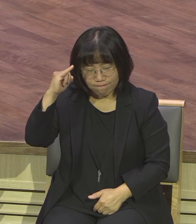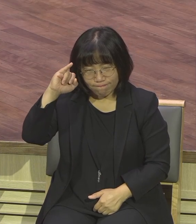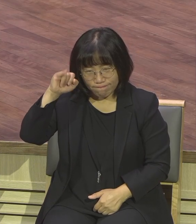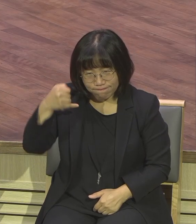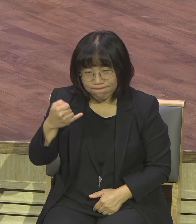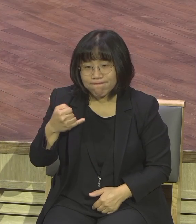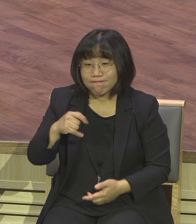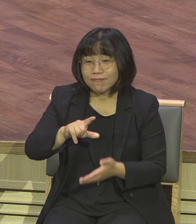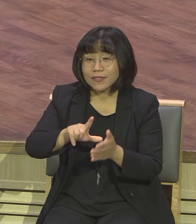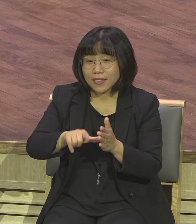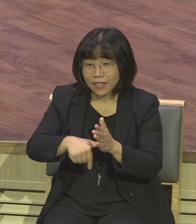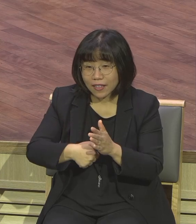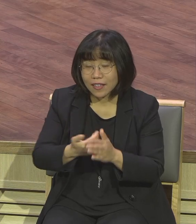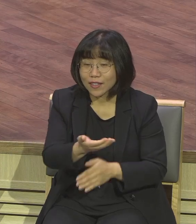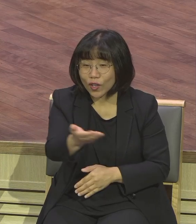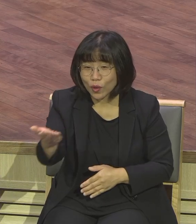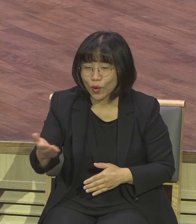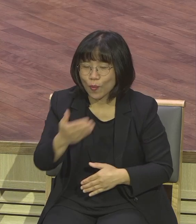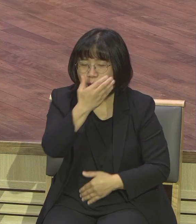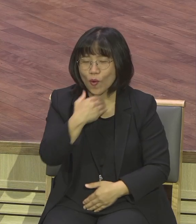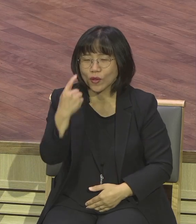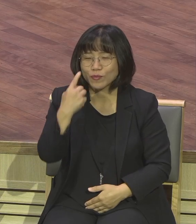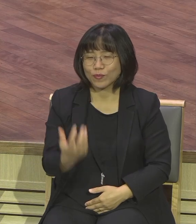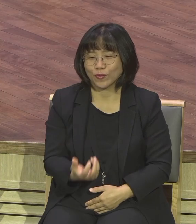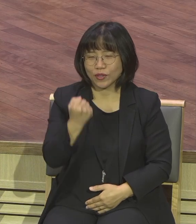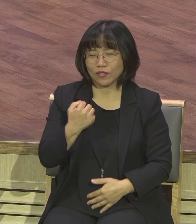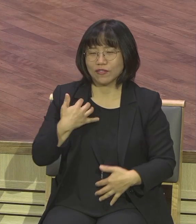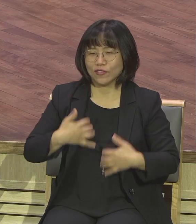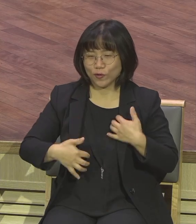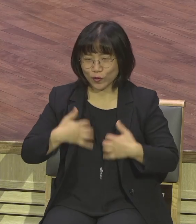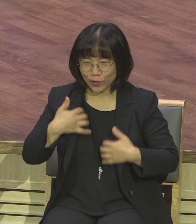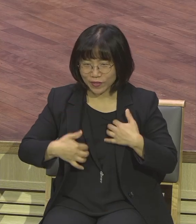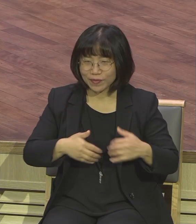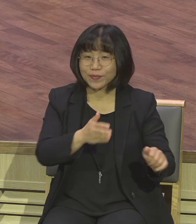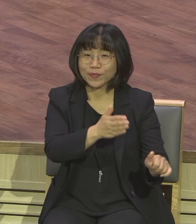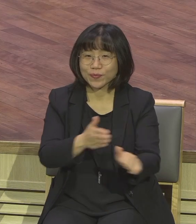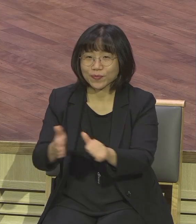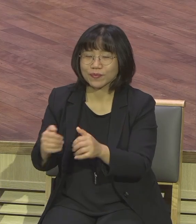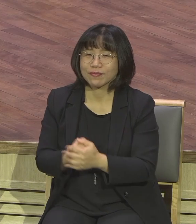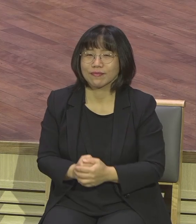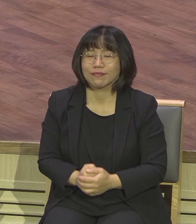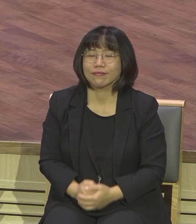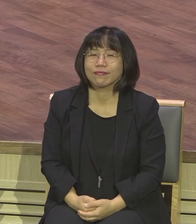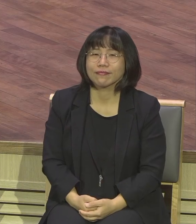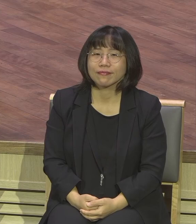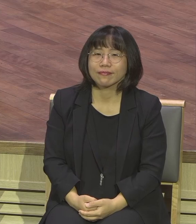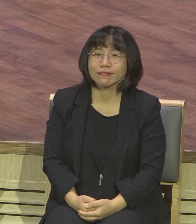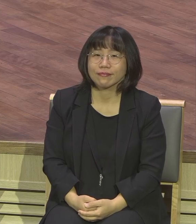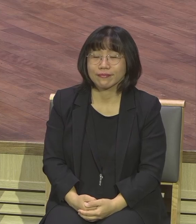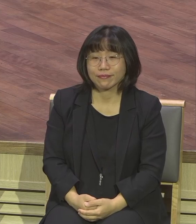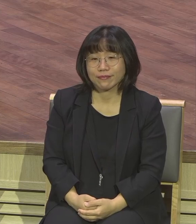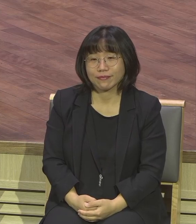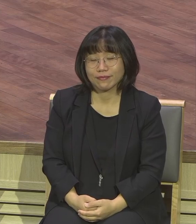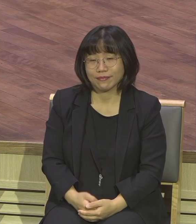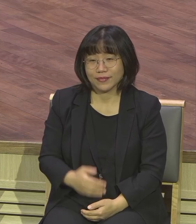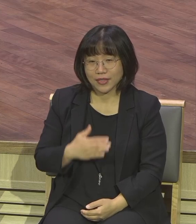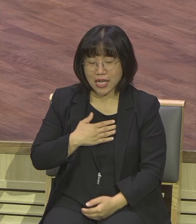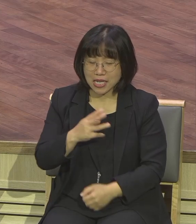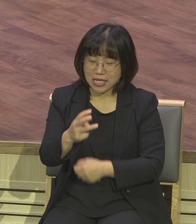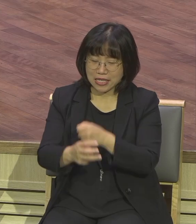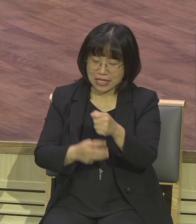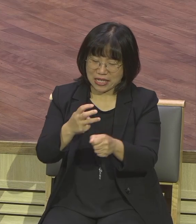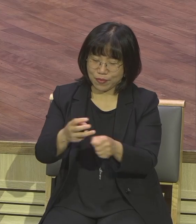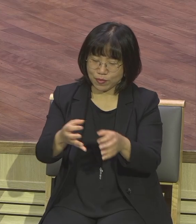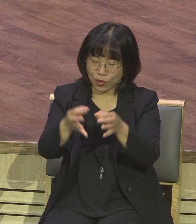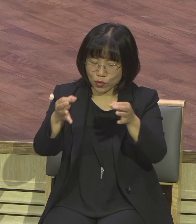속에서 여러분 복음 잡고 누리시기 바랍니다. 누려야 돼요. 나는 지금 뭐 30년 건축하고 지금 오자면서